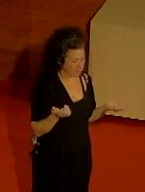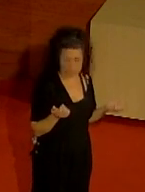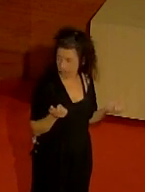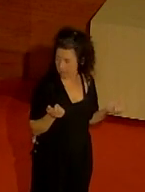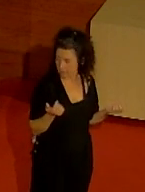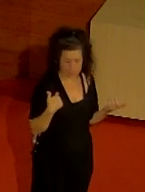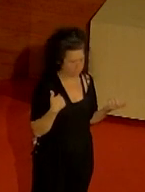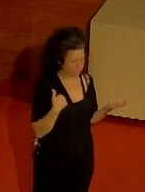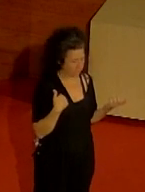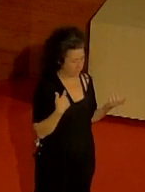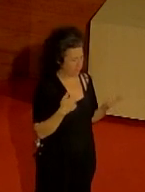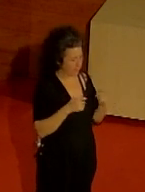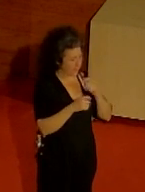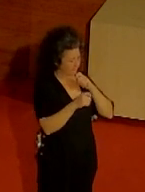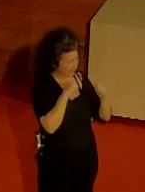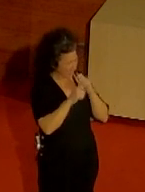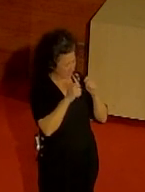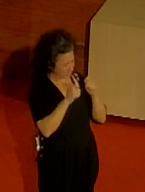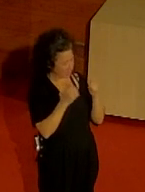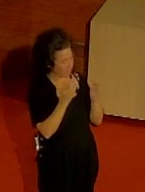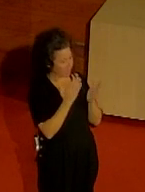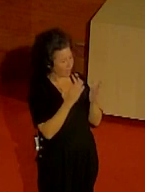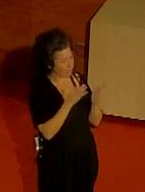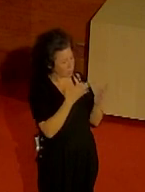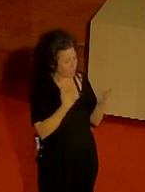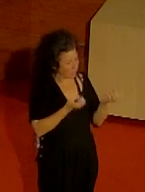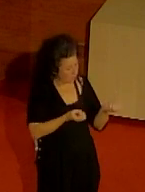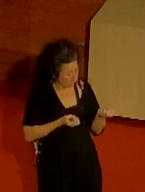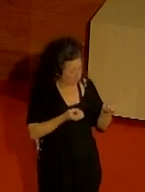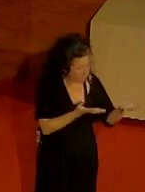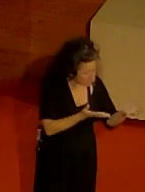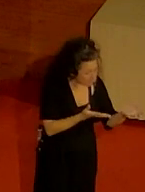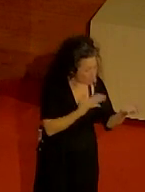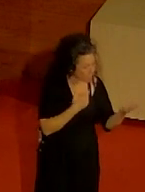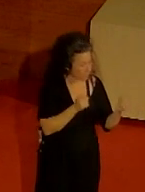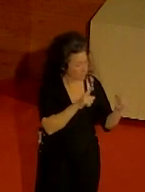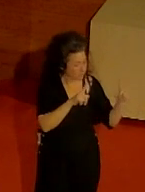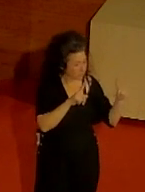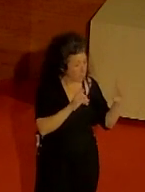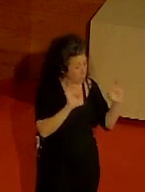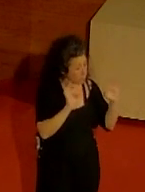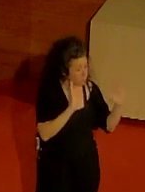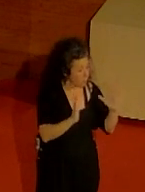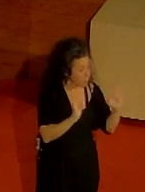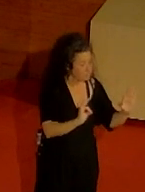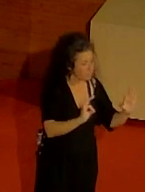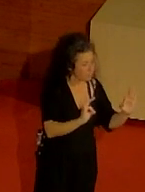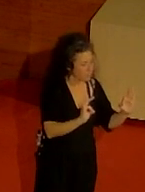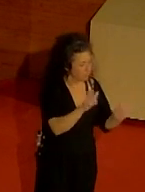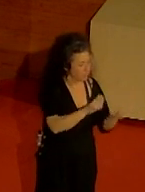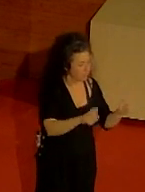Desde el periodismo, tú quieres lanzar un mensaje o quieres capturar un momento y se interpreta de otra manera,